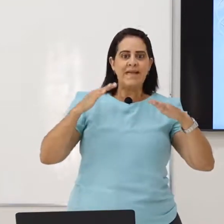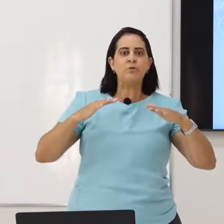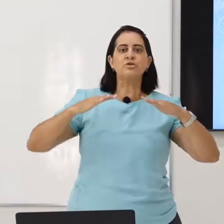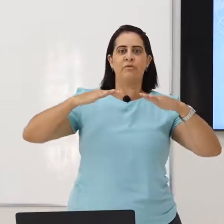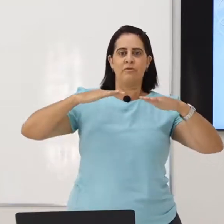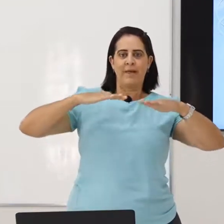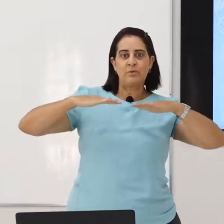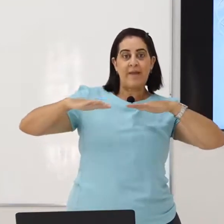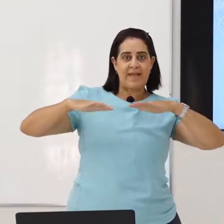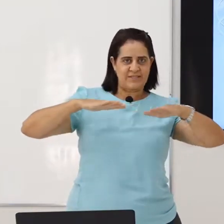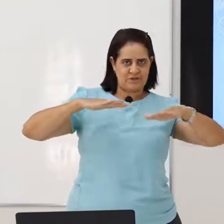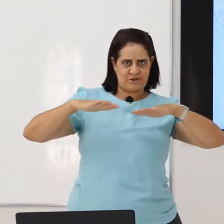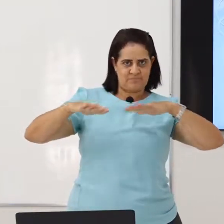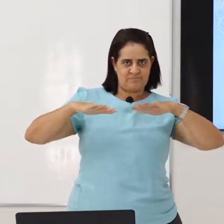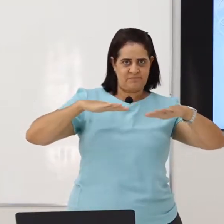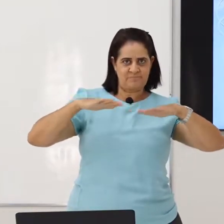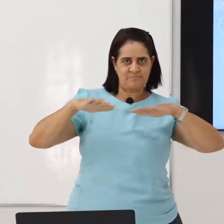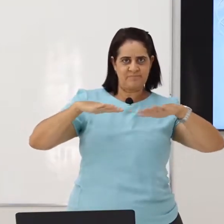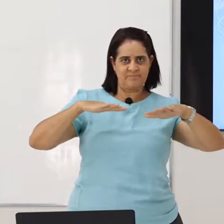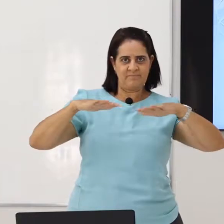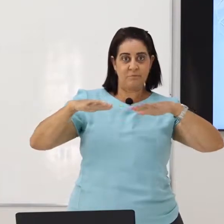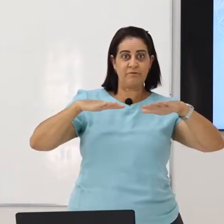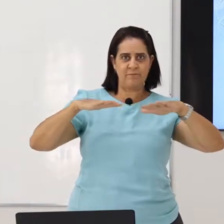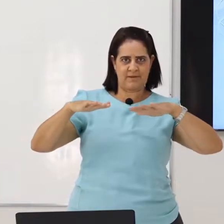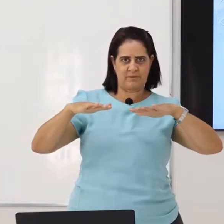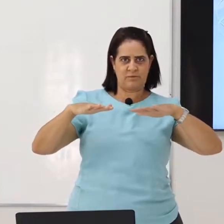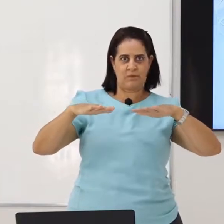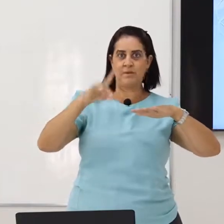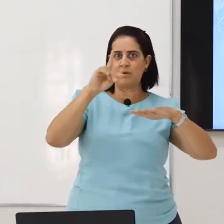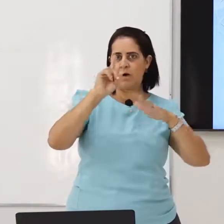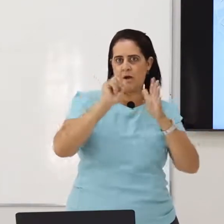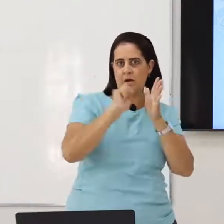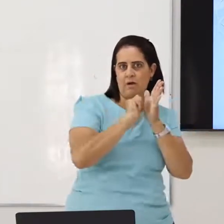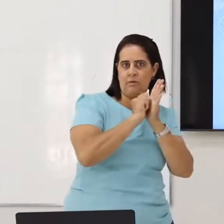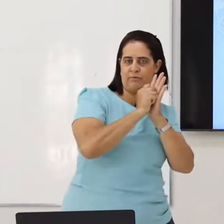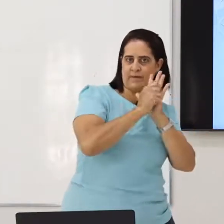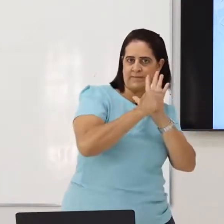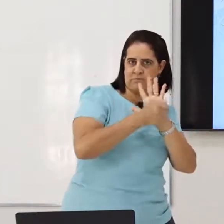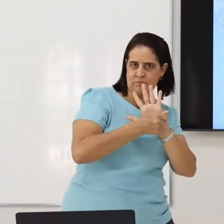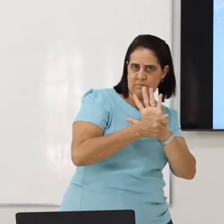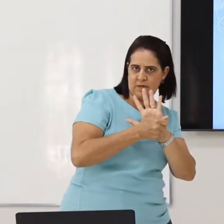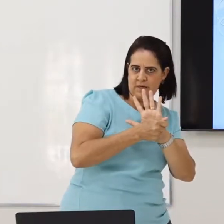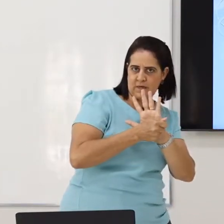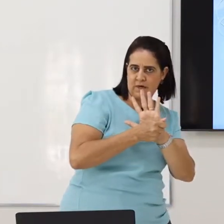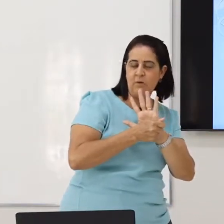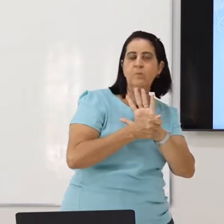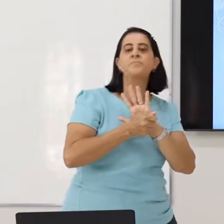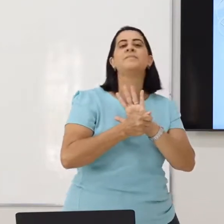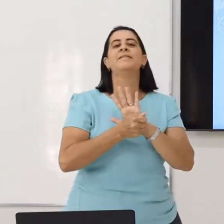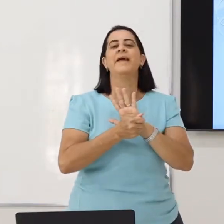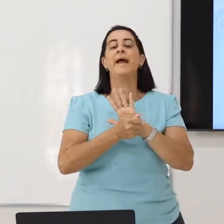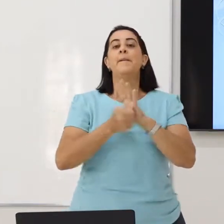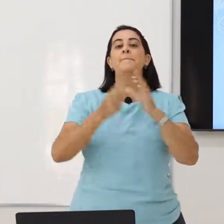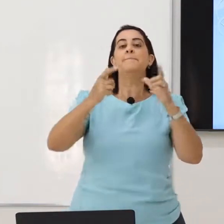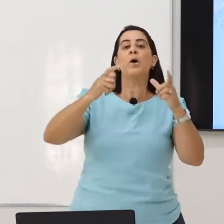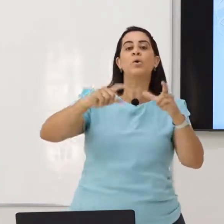de movimento é este. Movimento. Então, ó, configuração de mão, né? Ponto